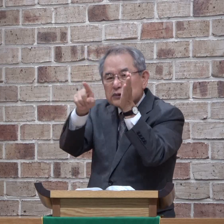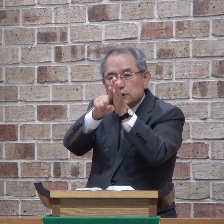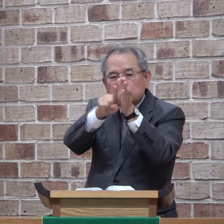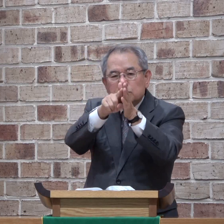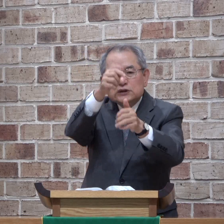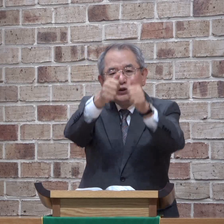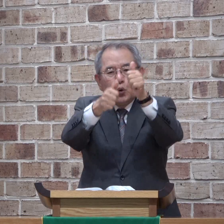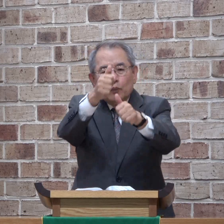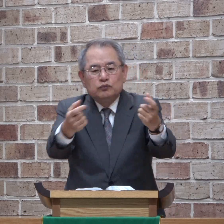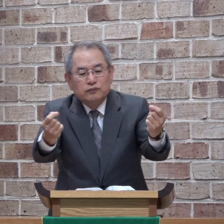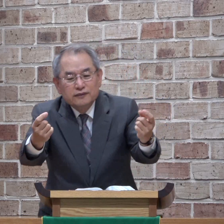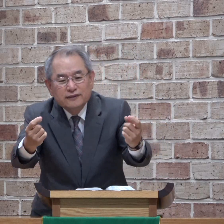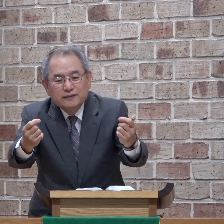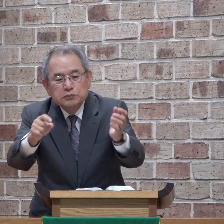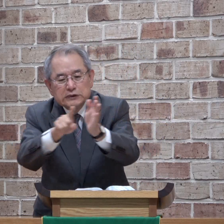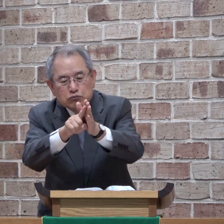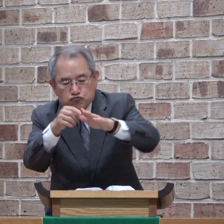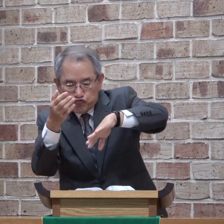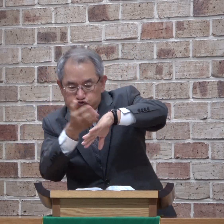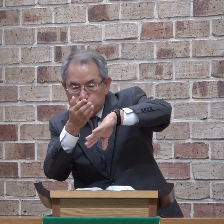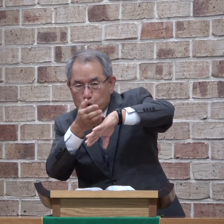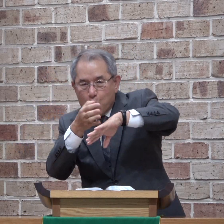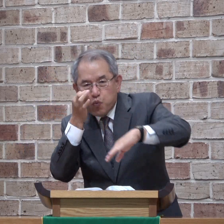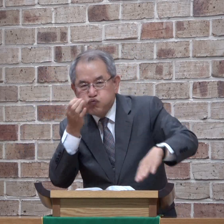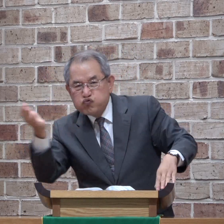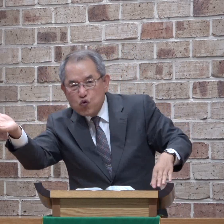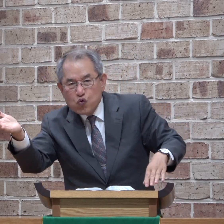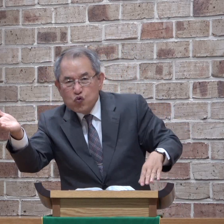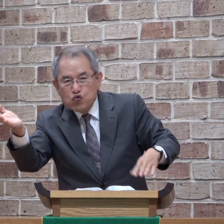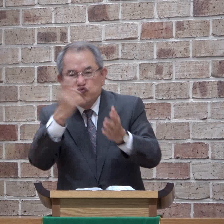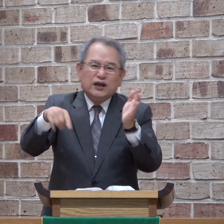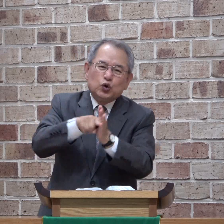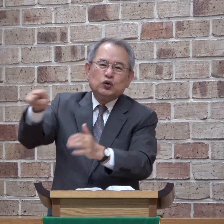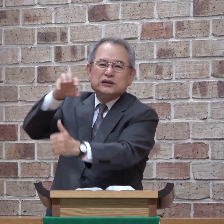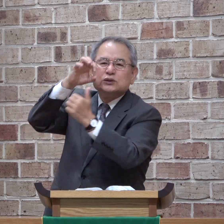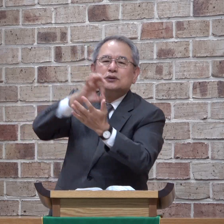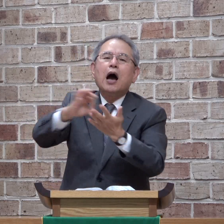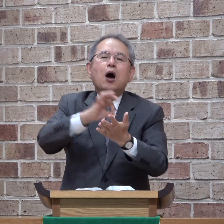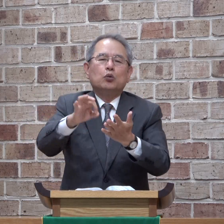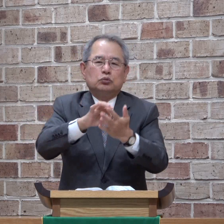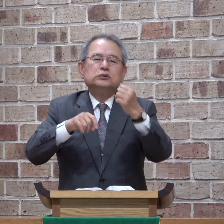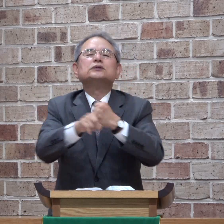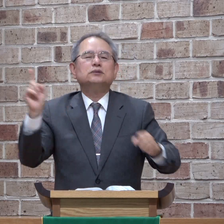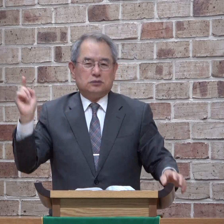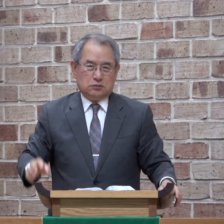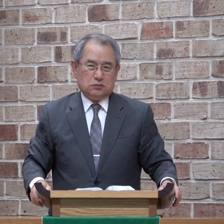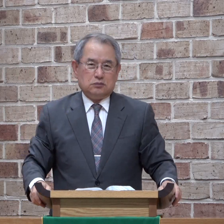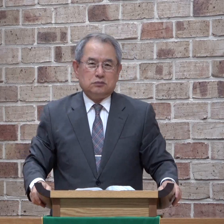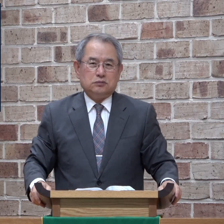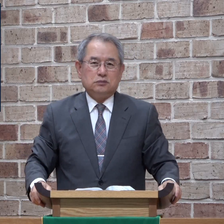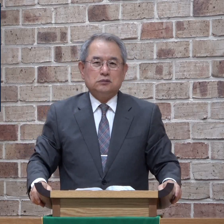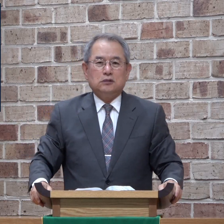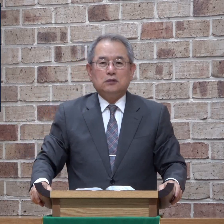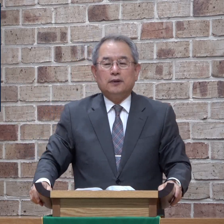예수님은 오늘 이렇게 냉담하신 것은 그 여자에게 그 믿음을 보이기 위한 행동이셨을